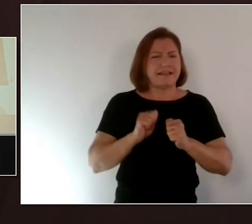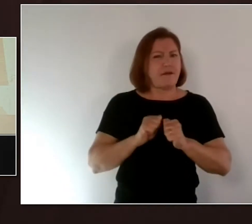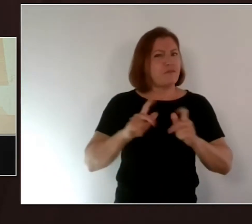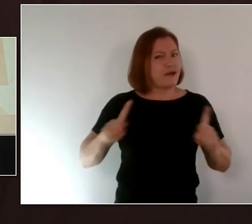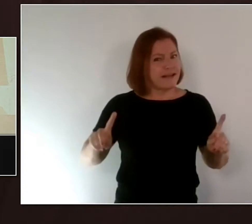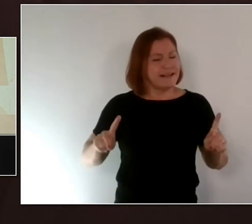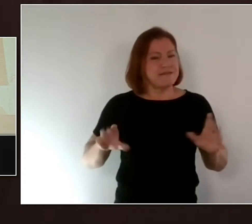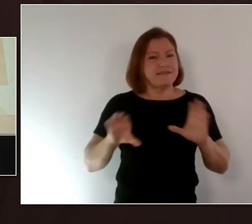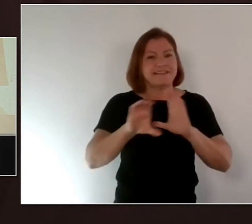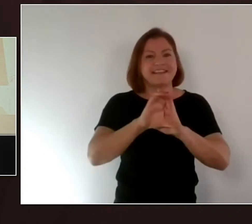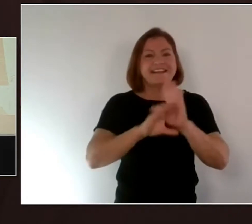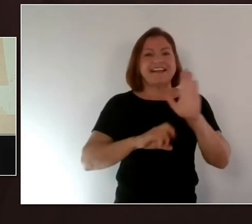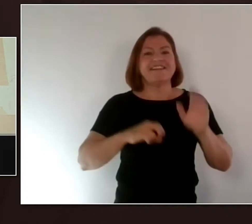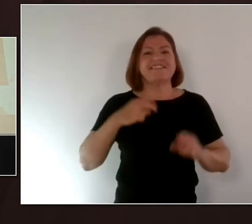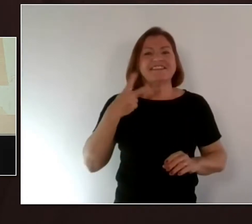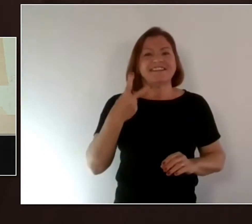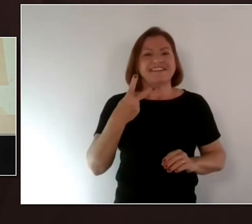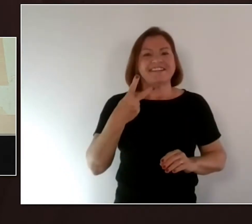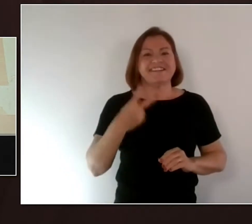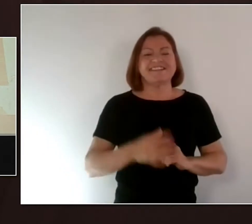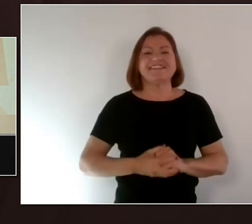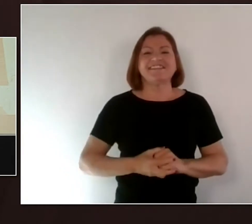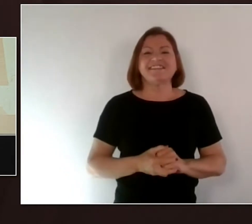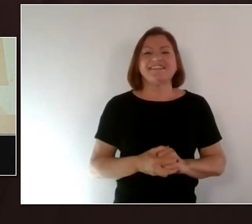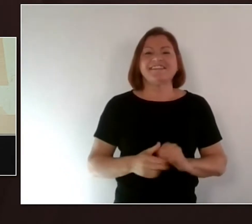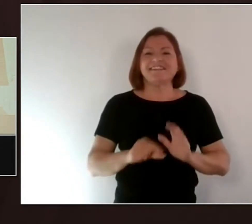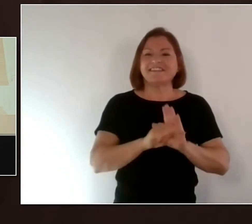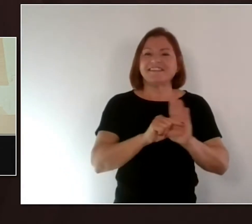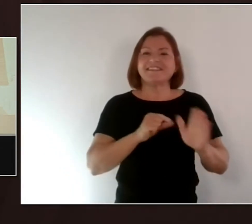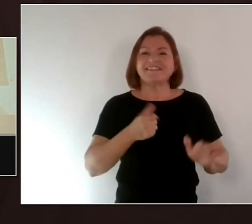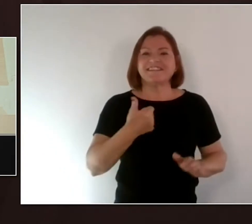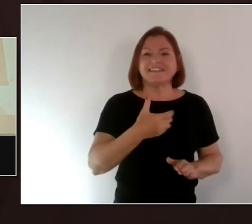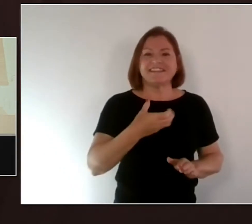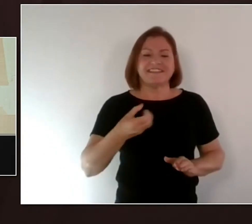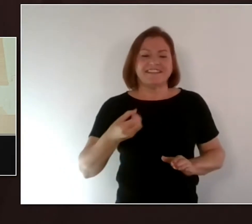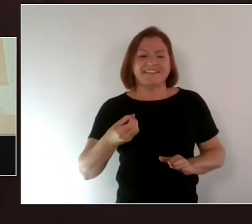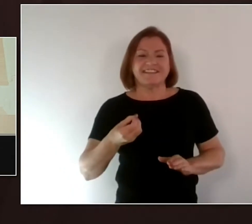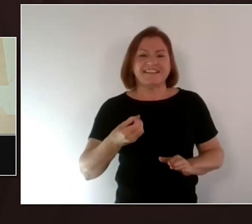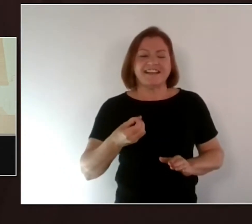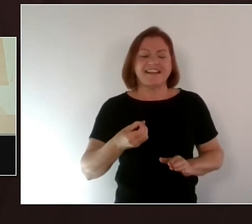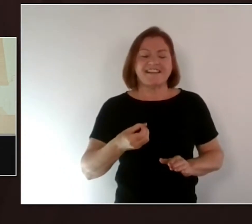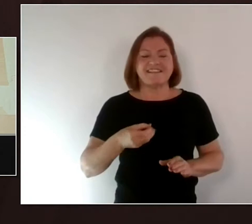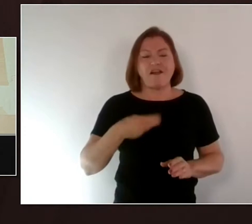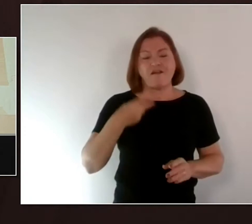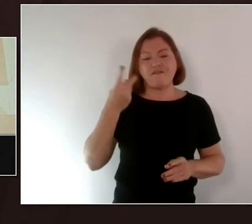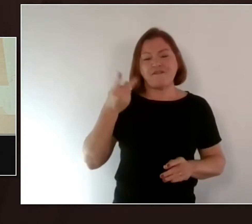Apocalipse 2, perdão. Versículo 10 diz o seguinte: